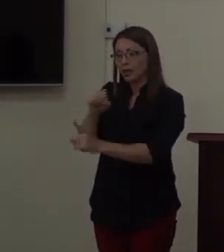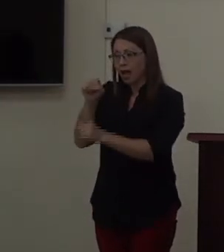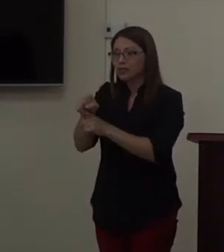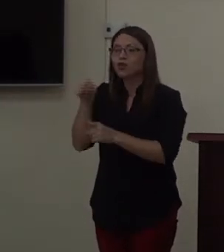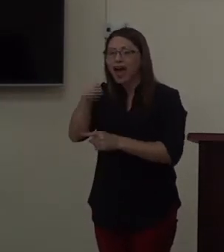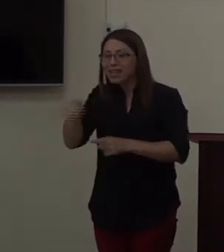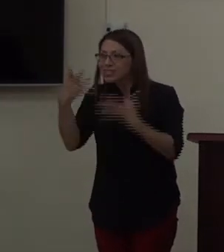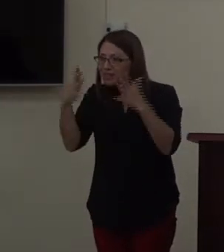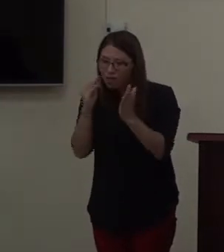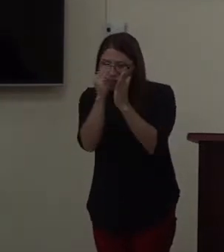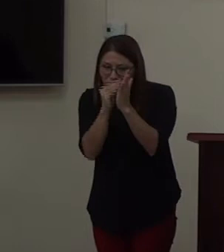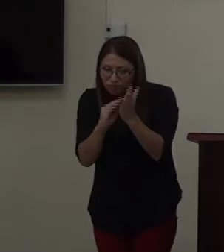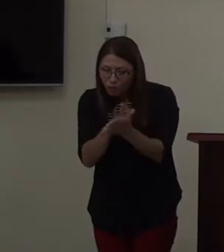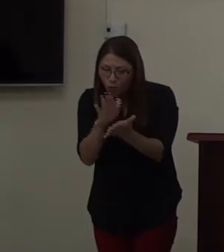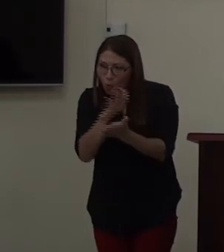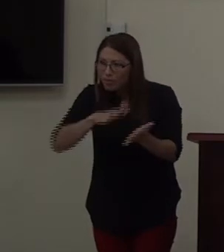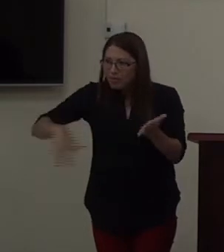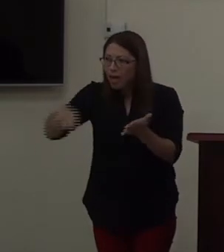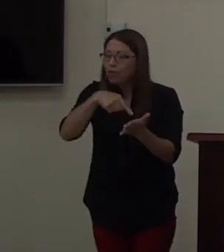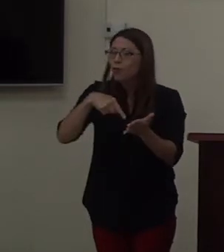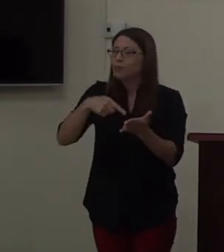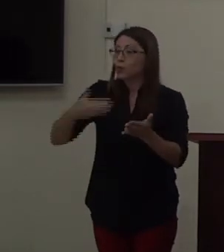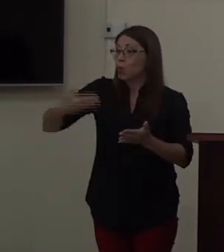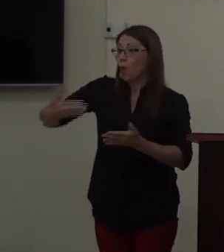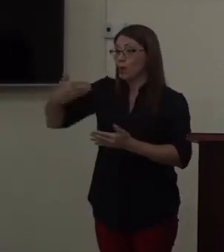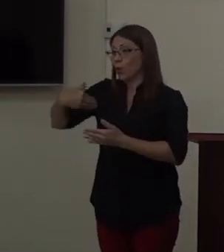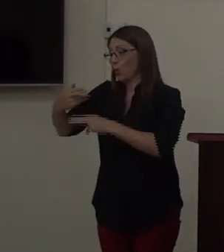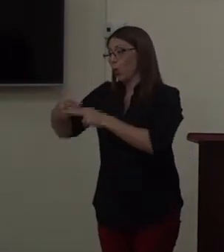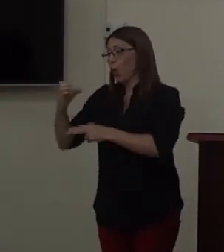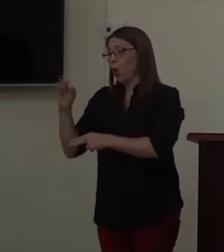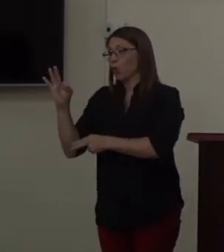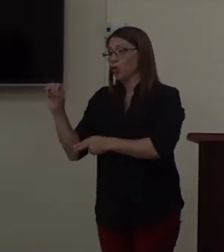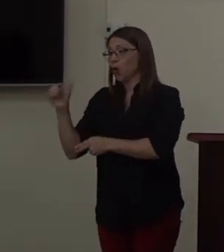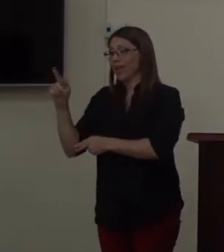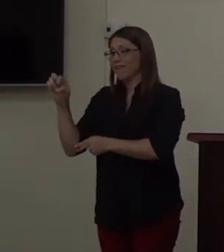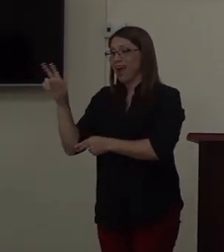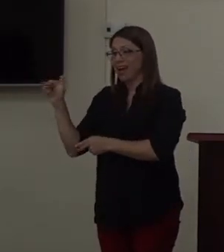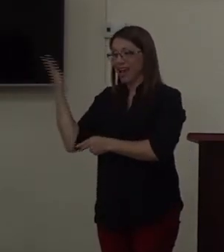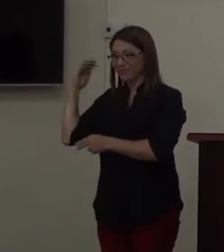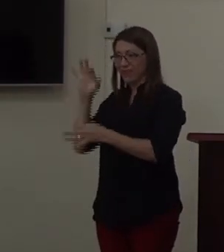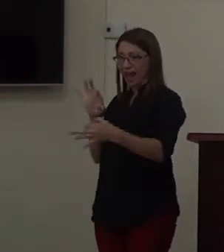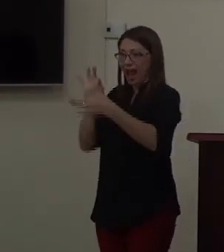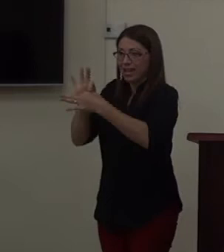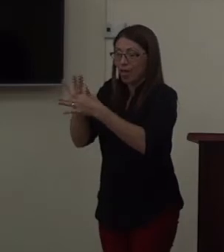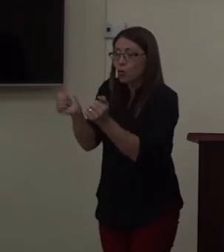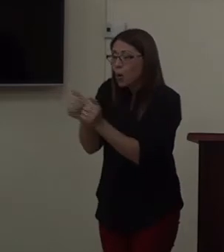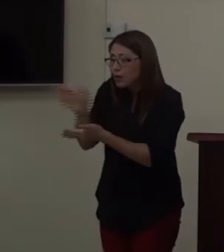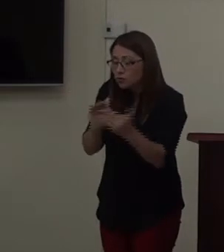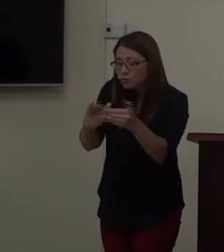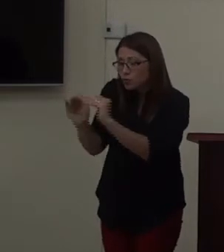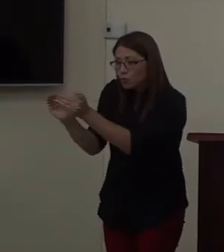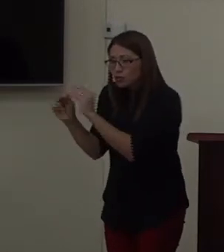quedó documentado cuando Otto Guevara, ¿verdad?, estaba ahí aliado con ciertos grupos de la